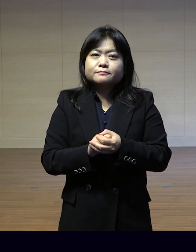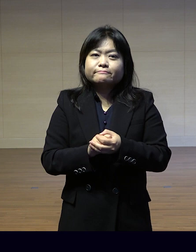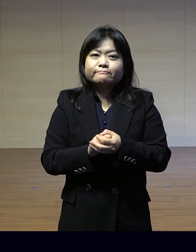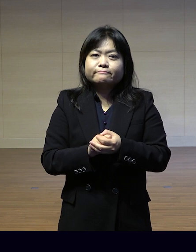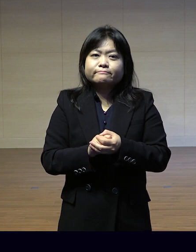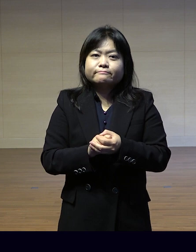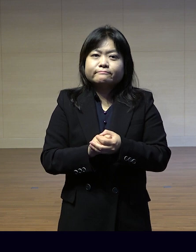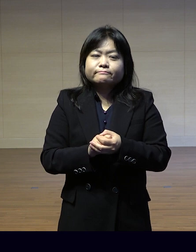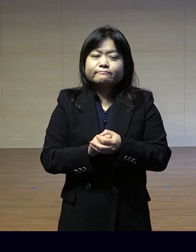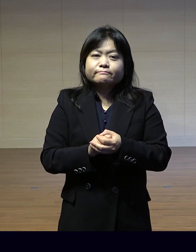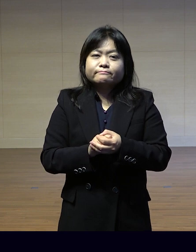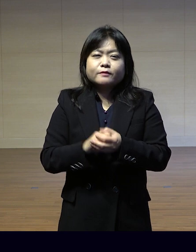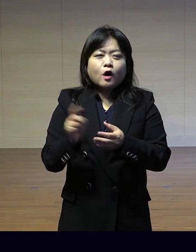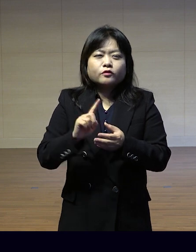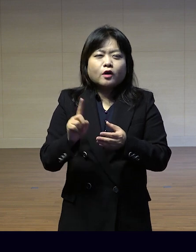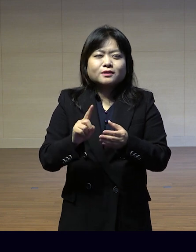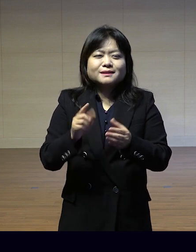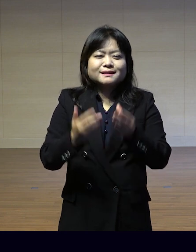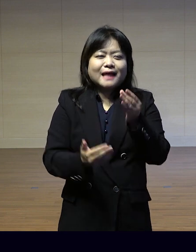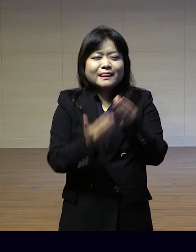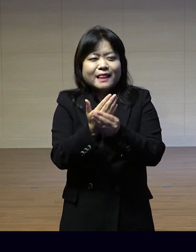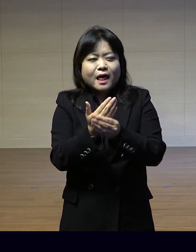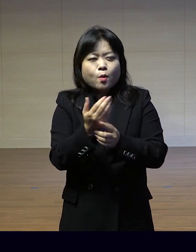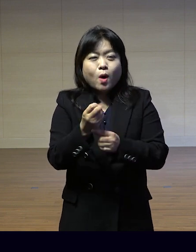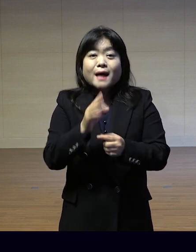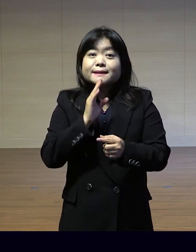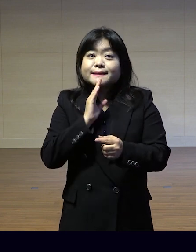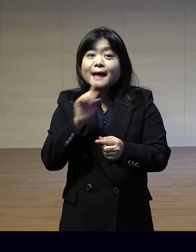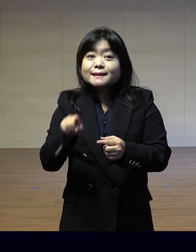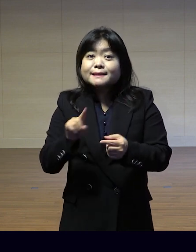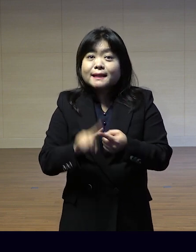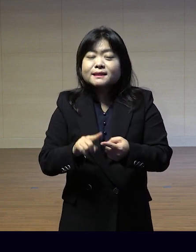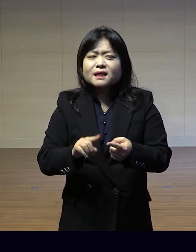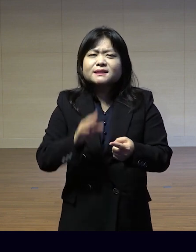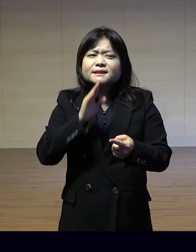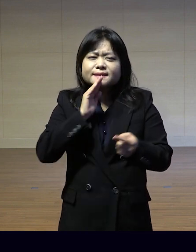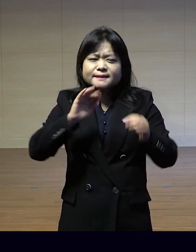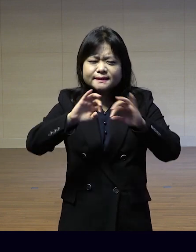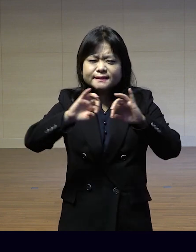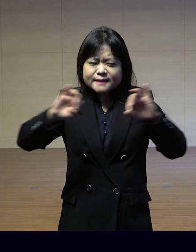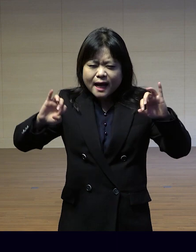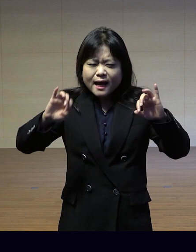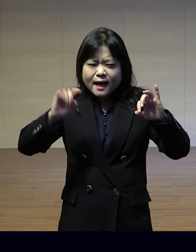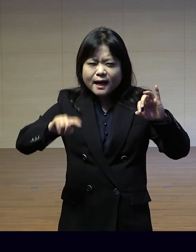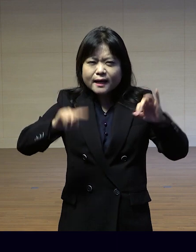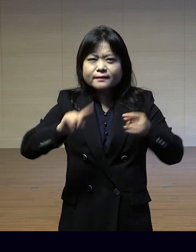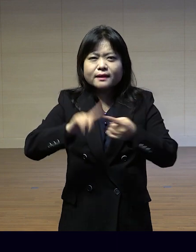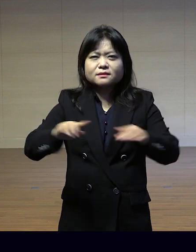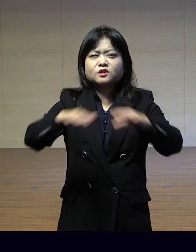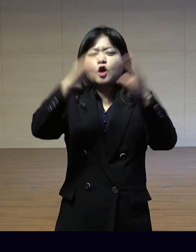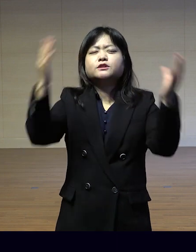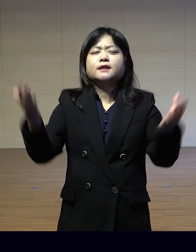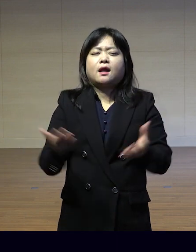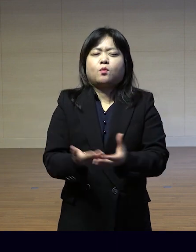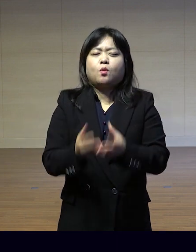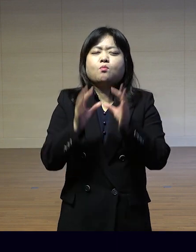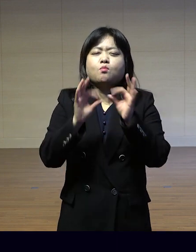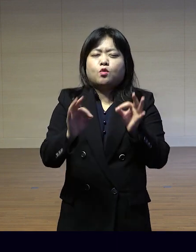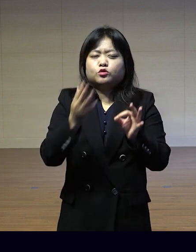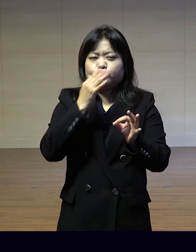그 어떤 사태나 사실의 온전한 진상을 지금 전체라고 할 수